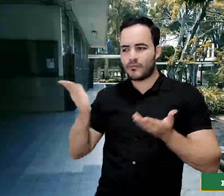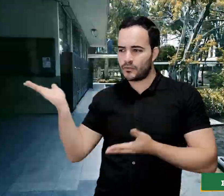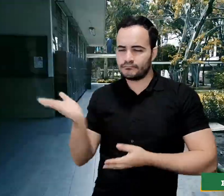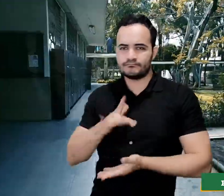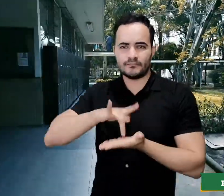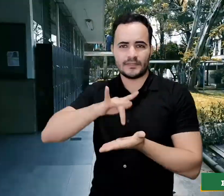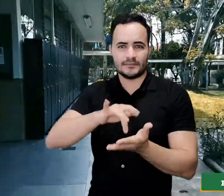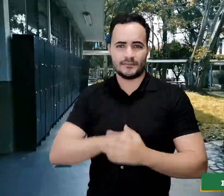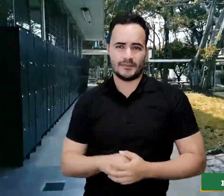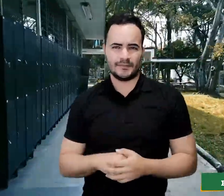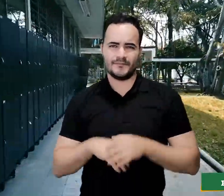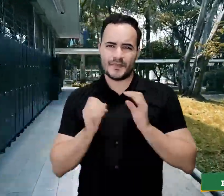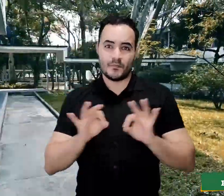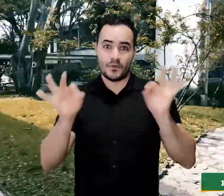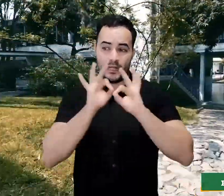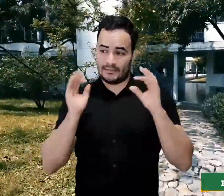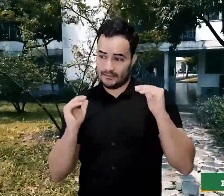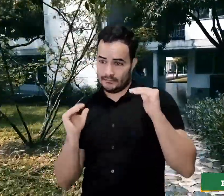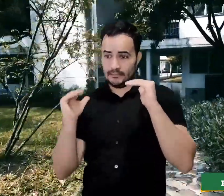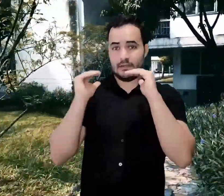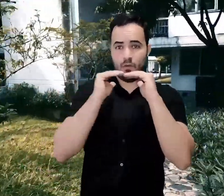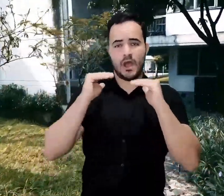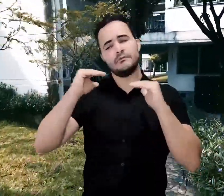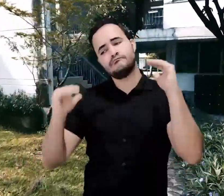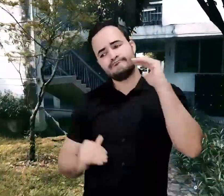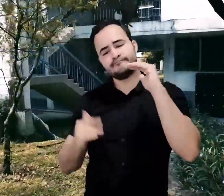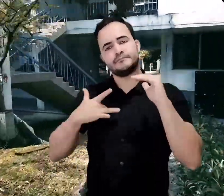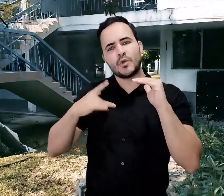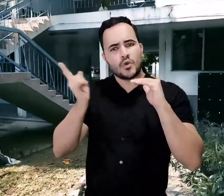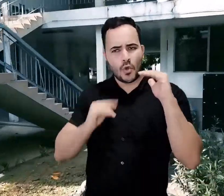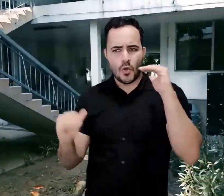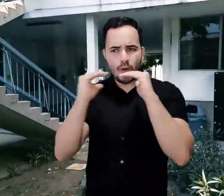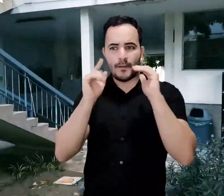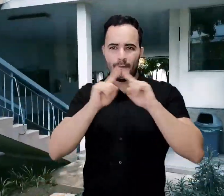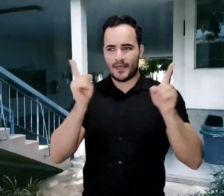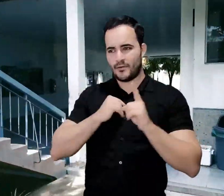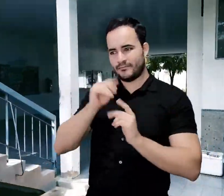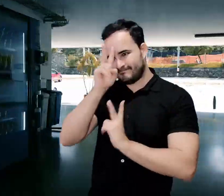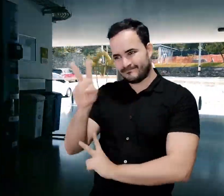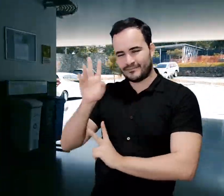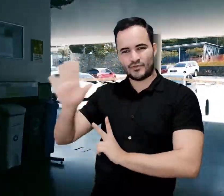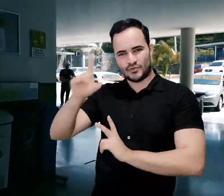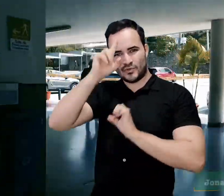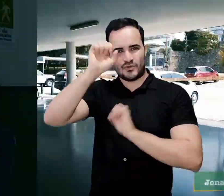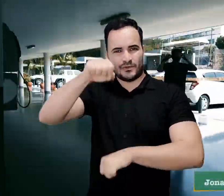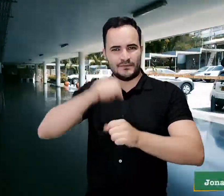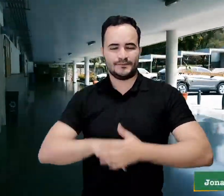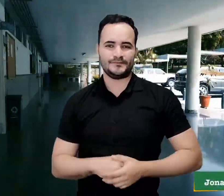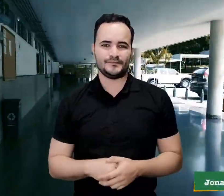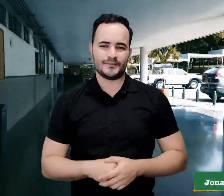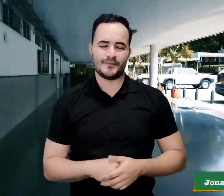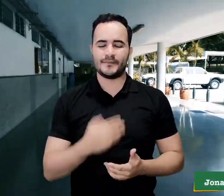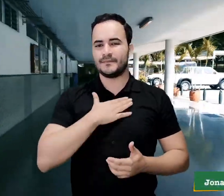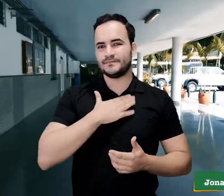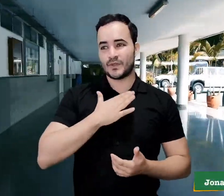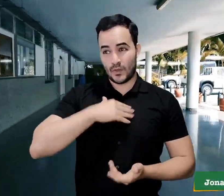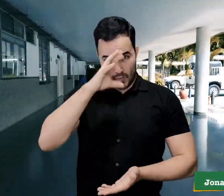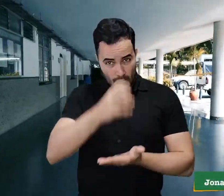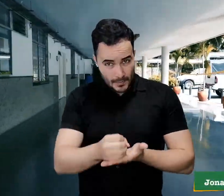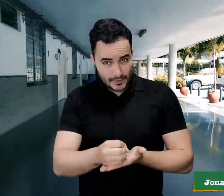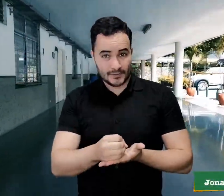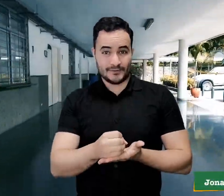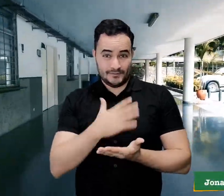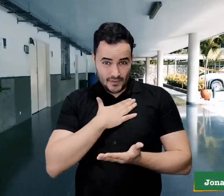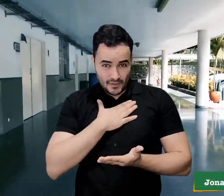igualmente que los demás, pero según sus propias capacidades. Yo personalmente considero que